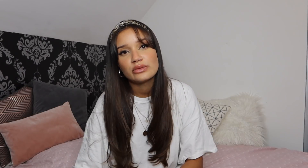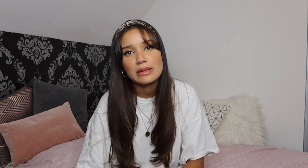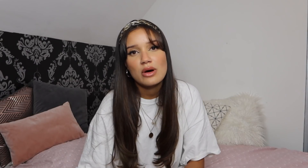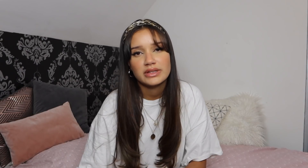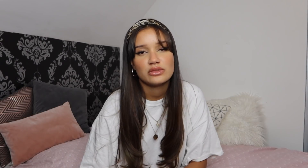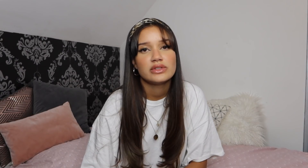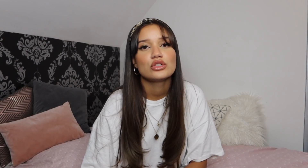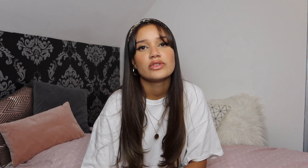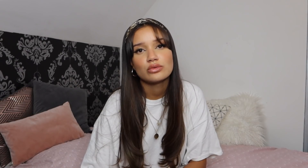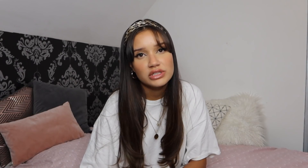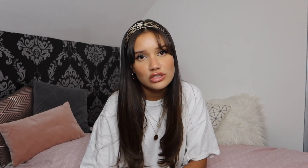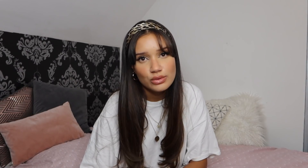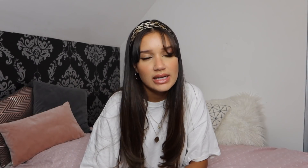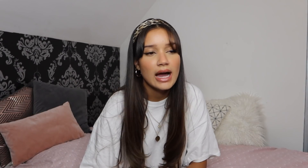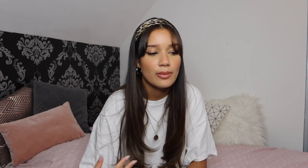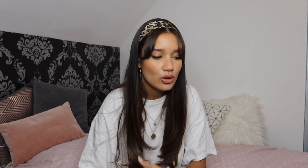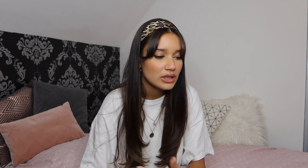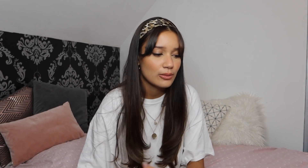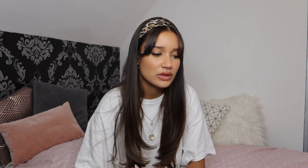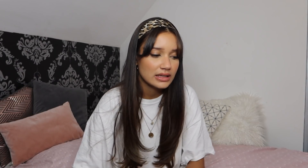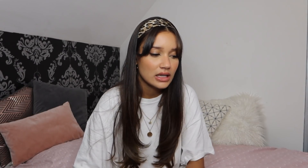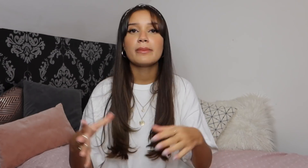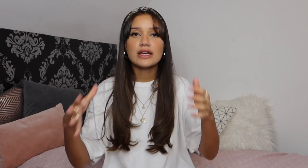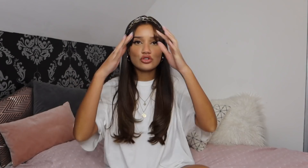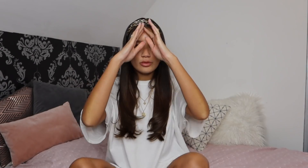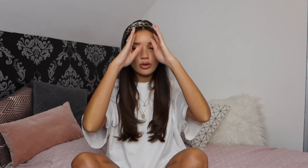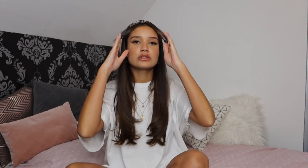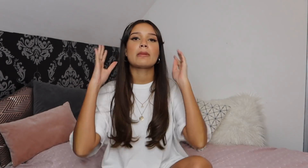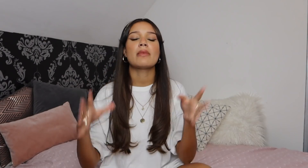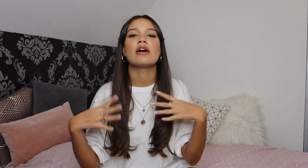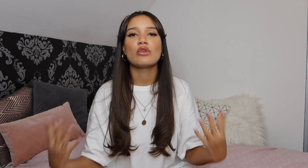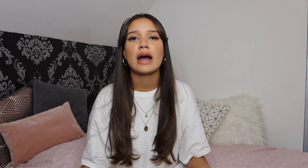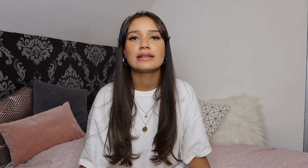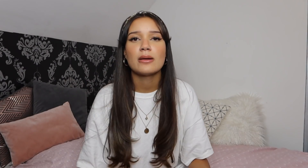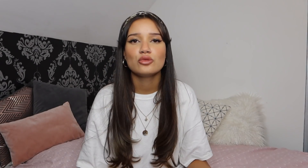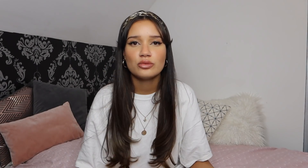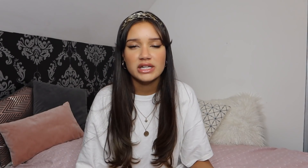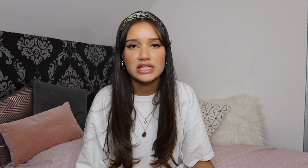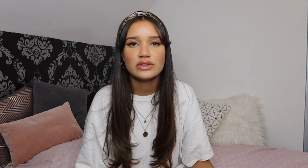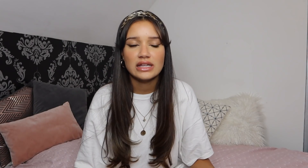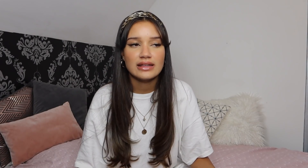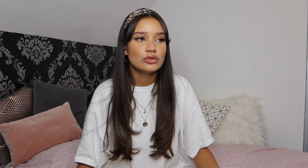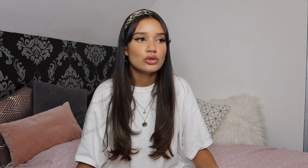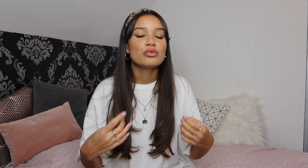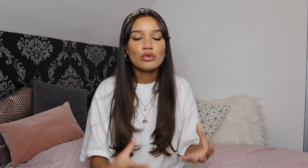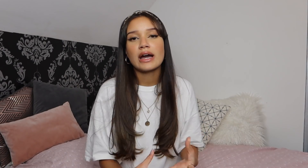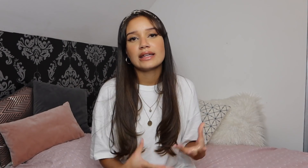évidemment après cette vidéo je vais continuer à apprendre à m'entraîner mais je pense quand même avoir atteint mon objectif qui était de pouvoir aider